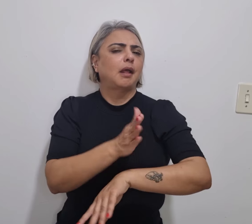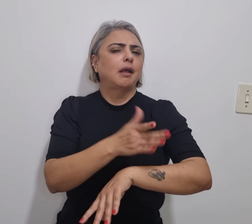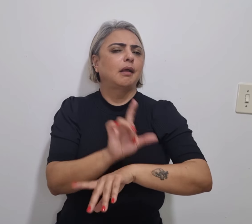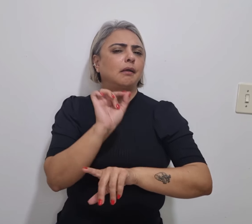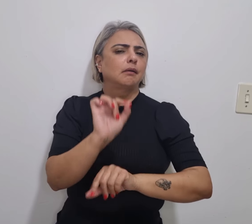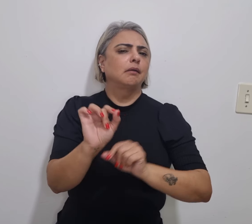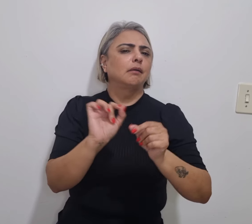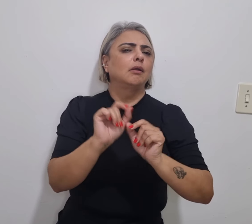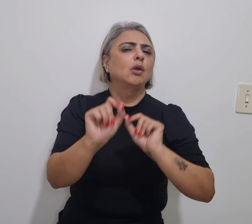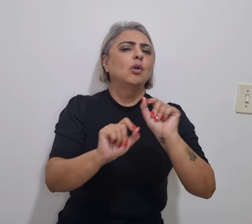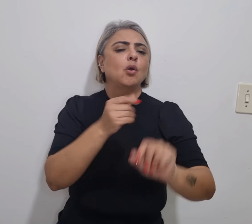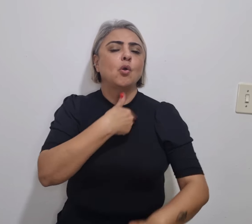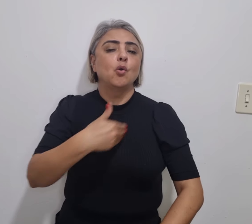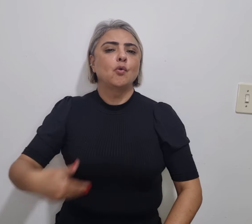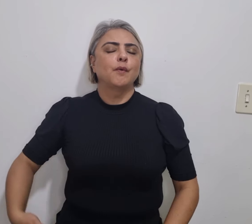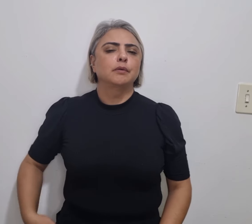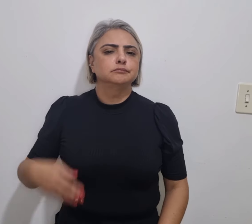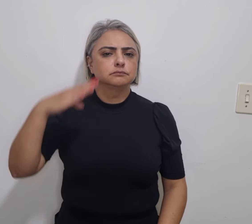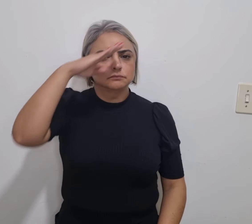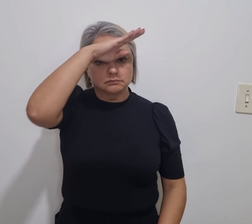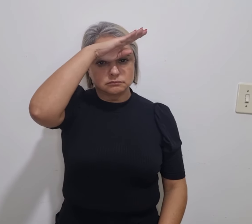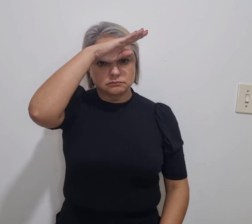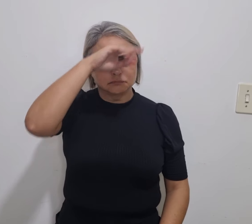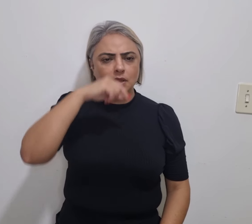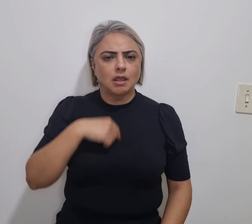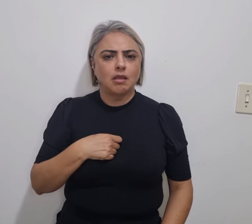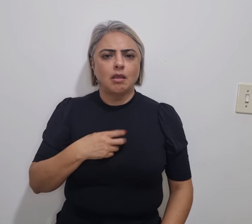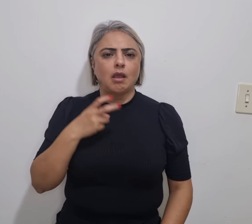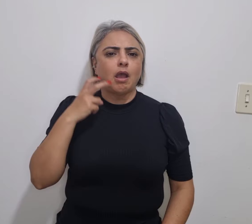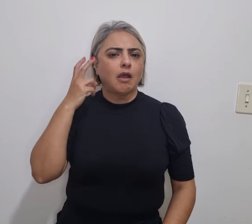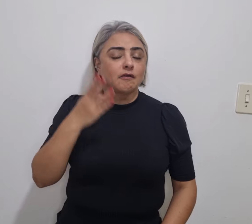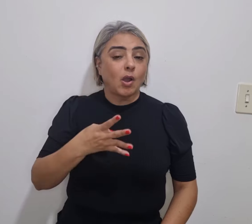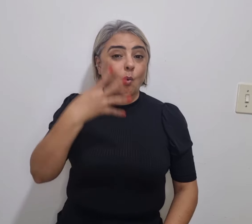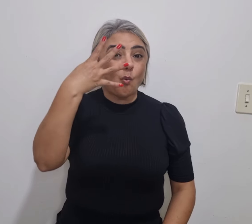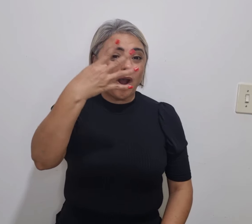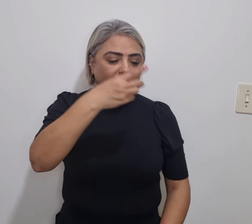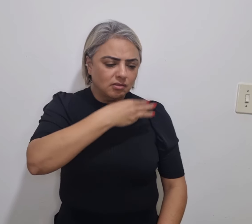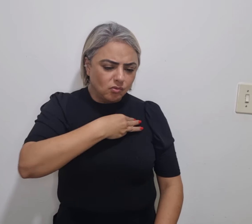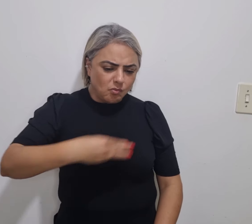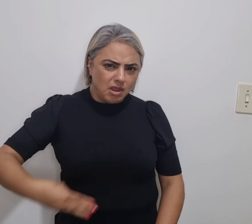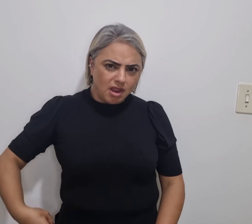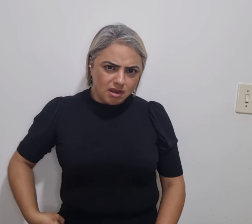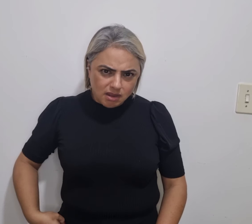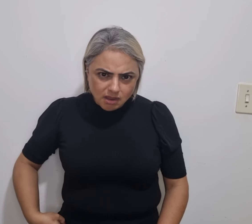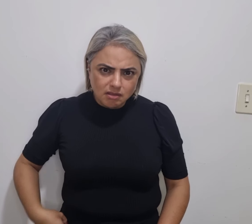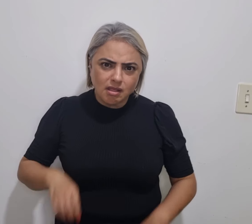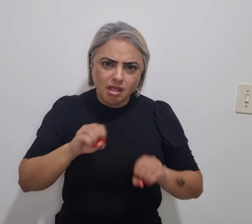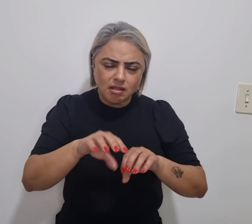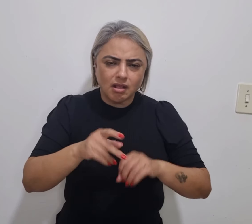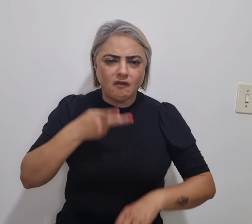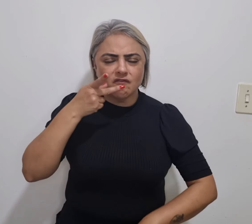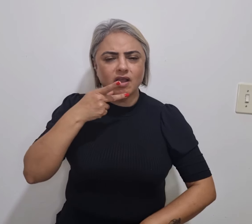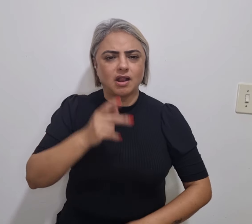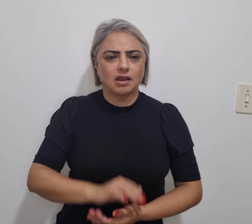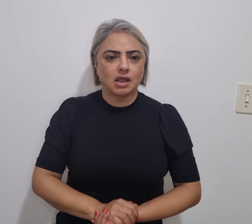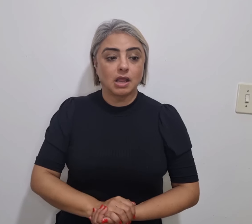o que o governo Bolsonaro, na voz de seu quarto ministro da Educação, proclama: que os